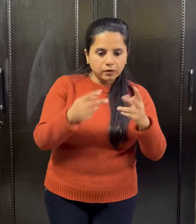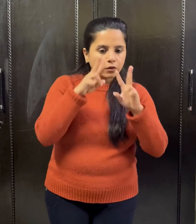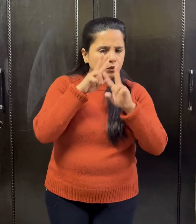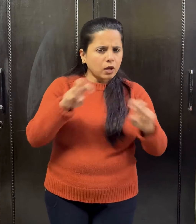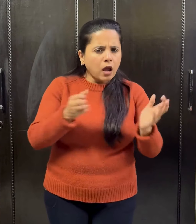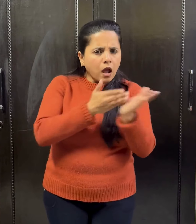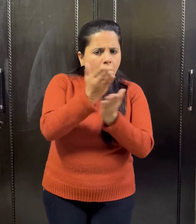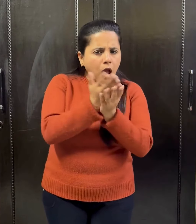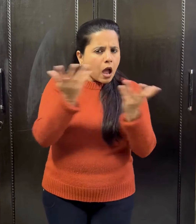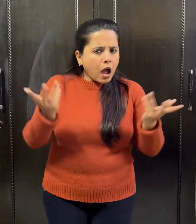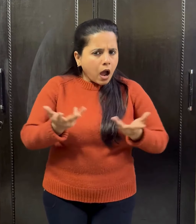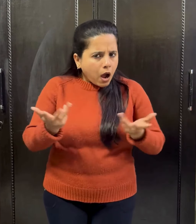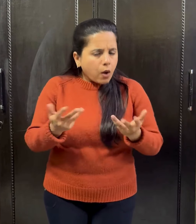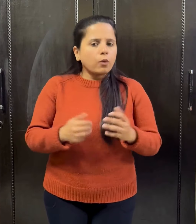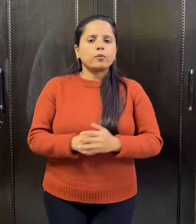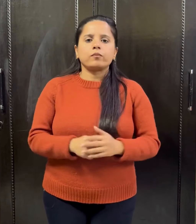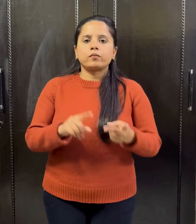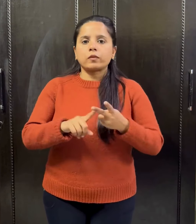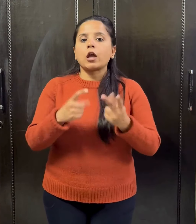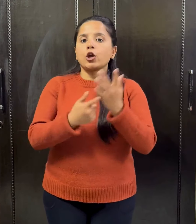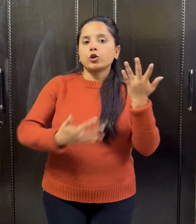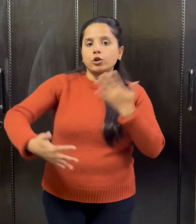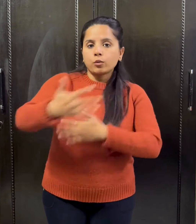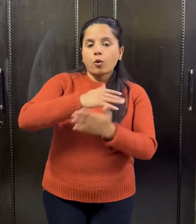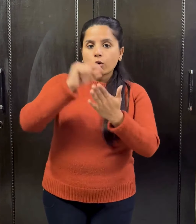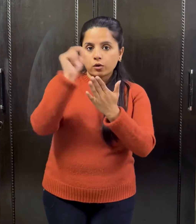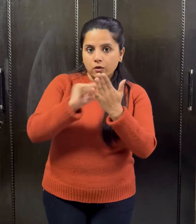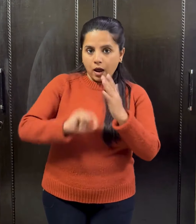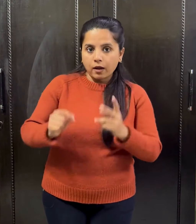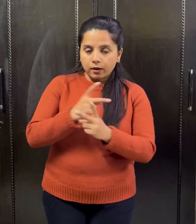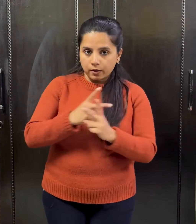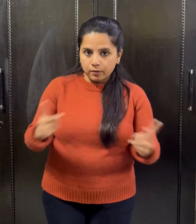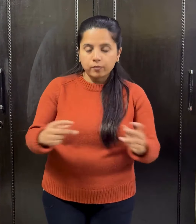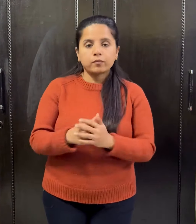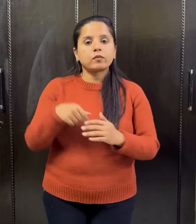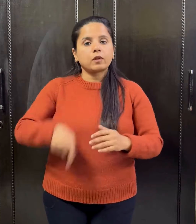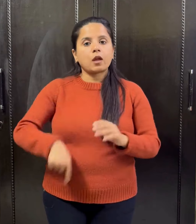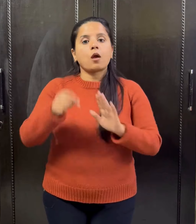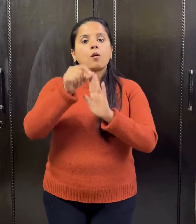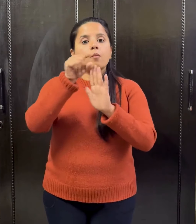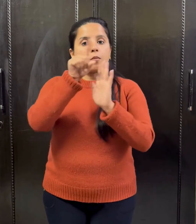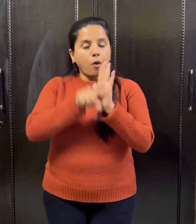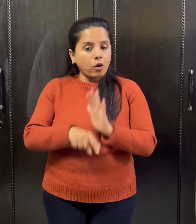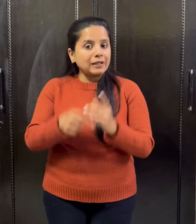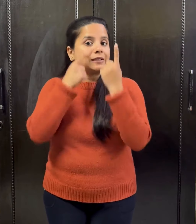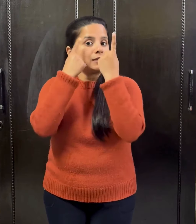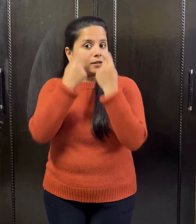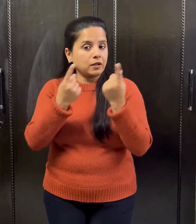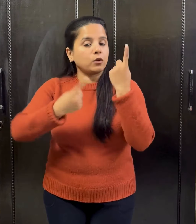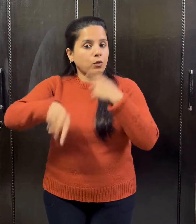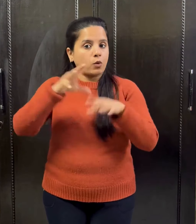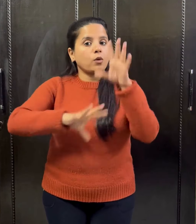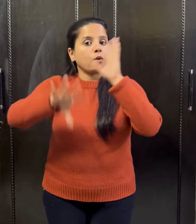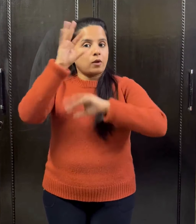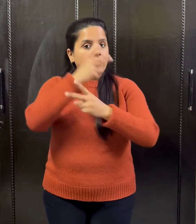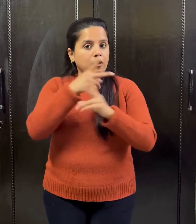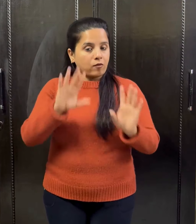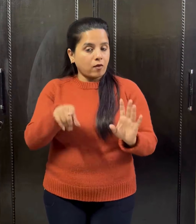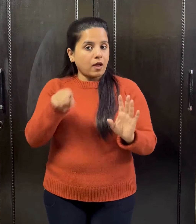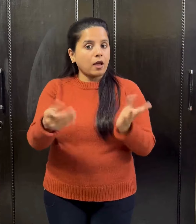मेथोडोलॉजीज, रिपोर्ट राइटिंग और पॉलिसी एनालिसिस सीखते हैं, जो इंक्लूजन और